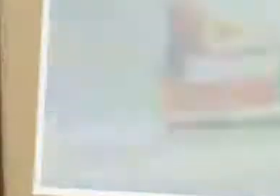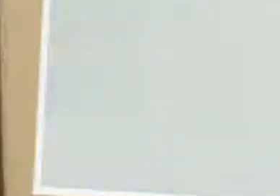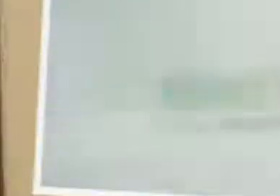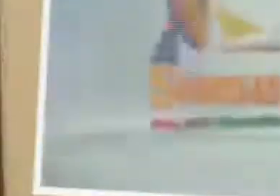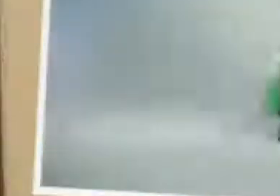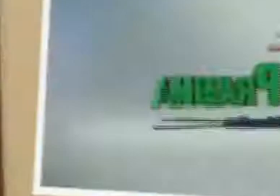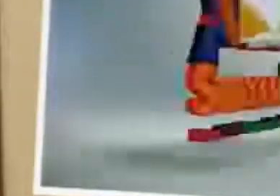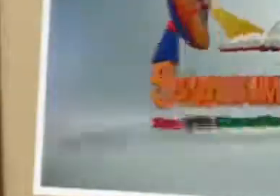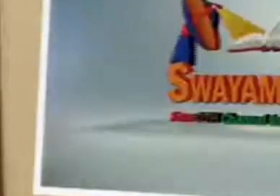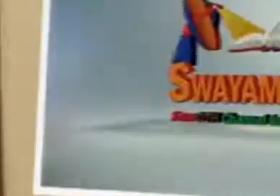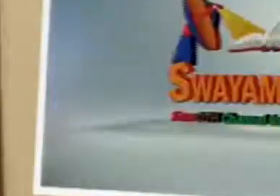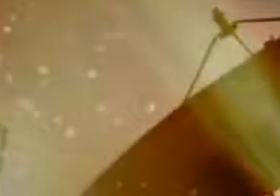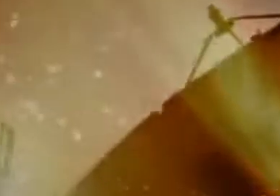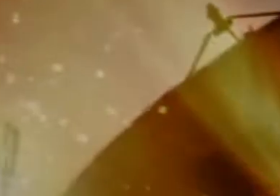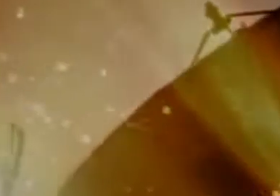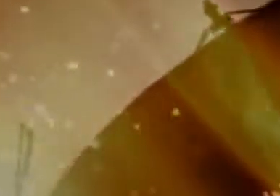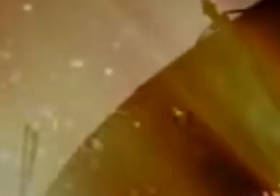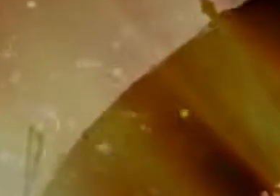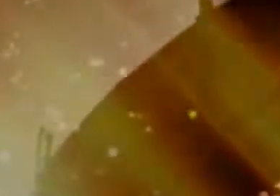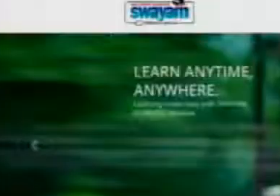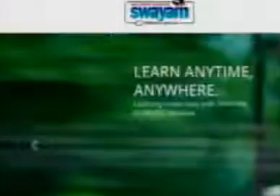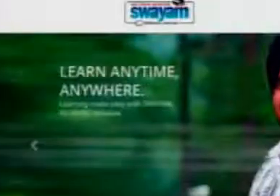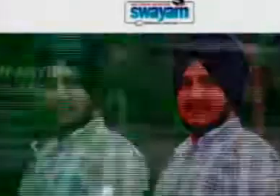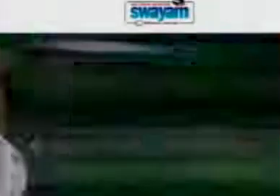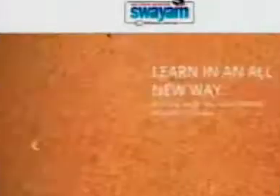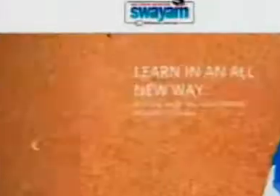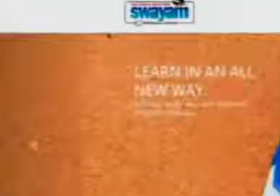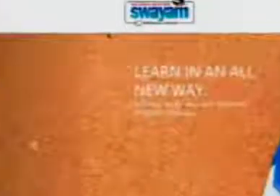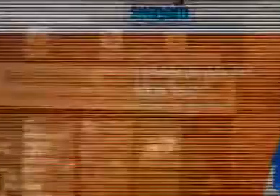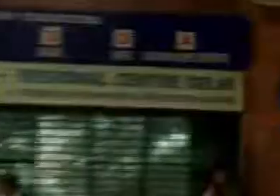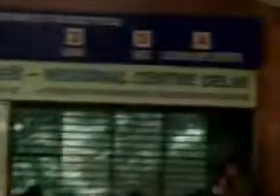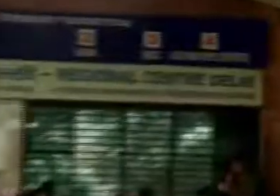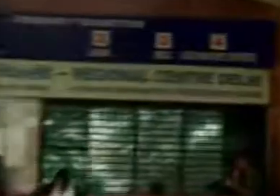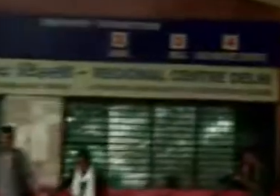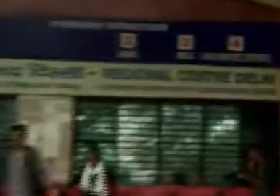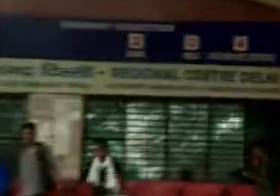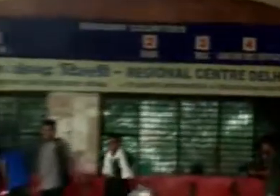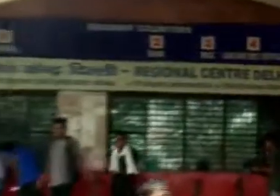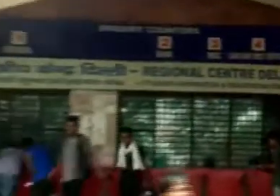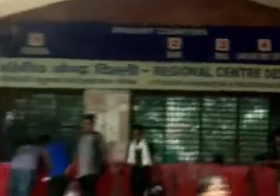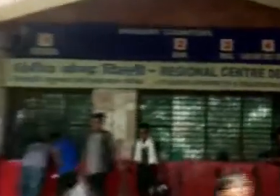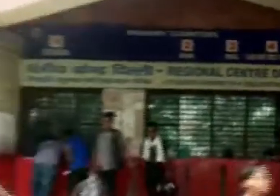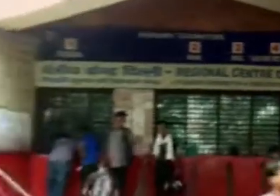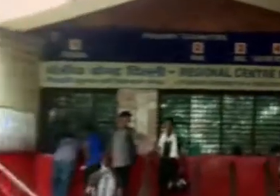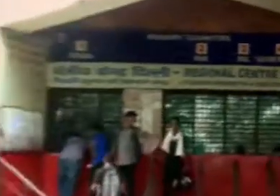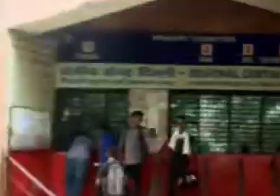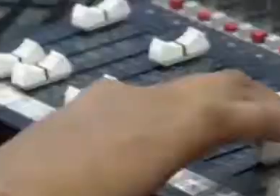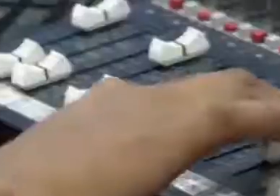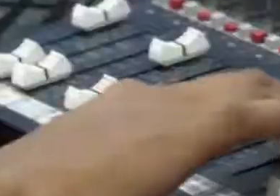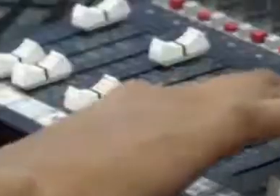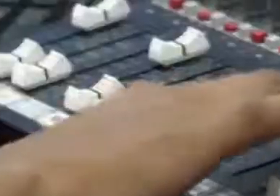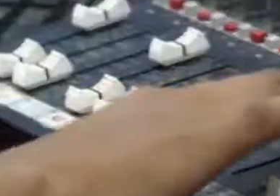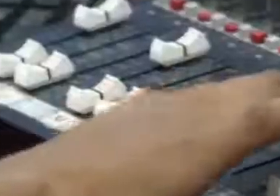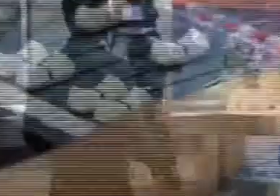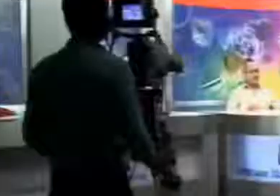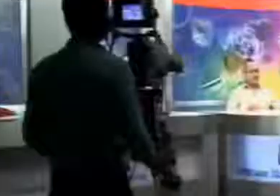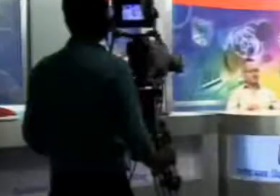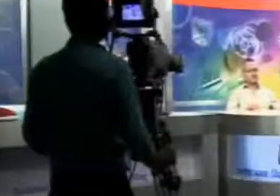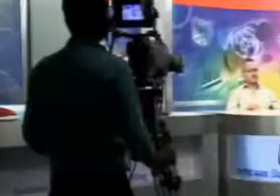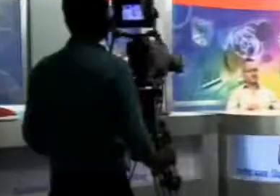मन चाहा केंद्र चुने हम, अपना जीवन स्वयं